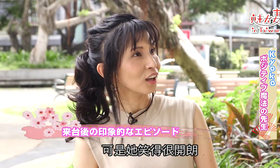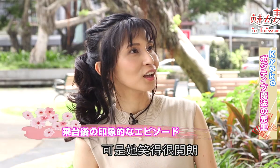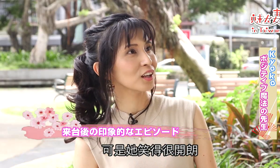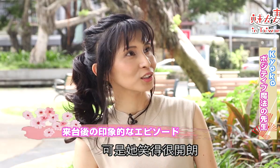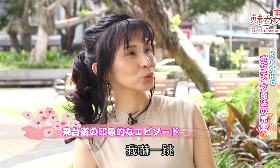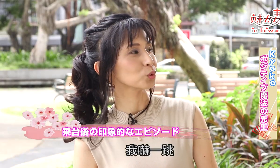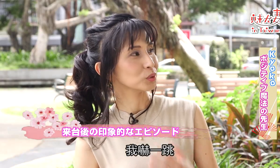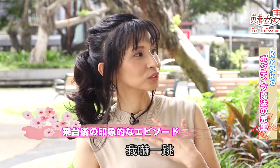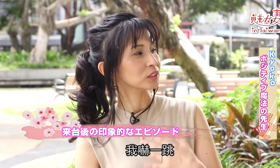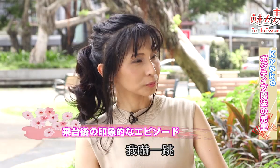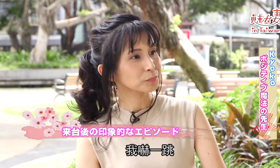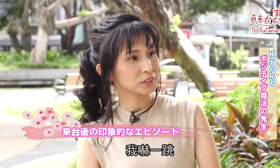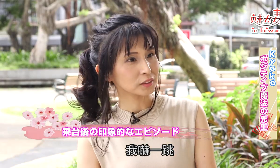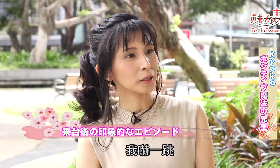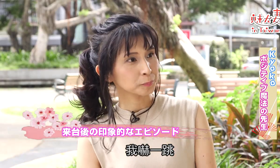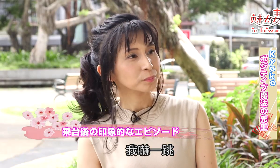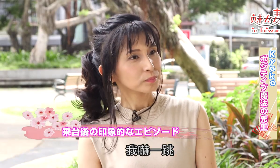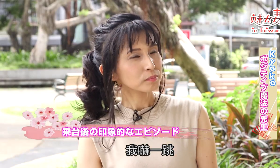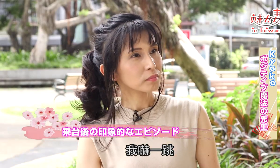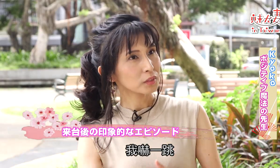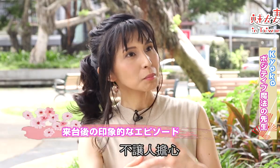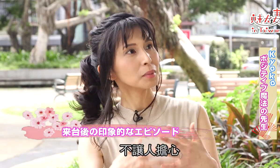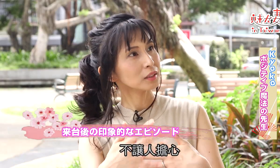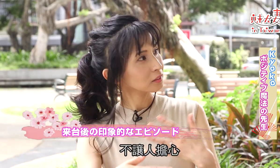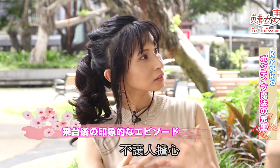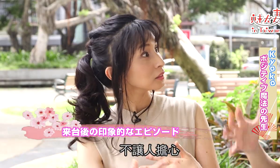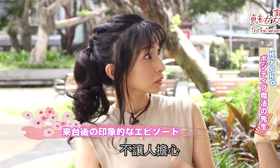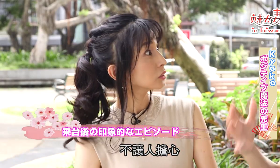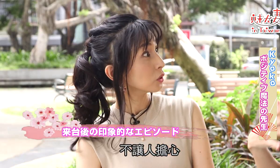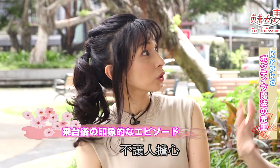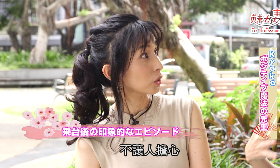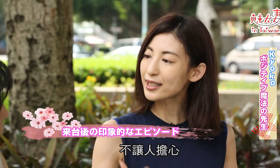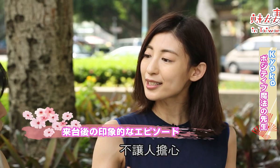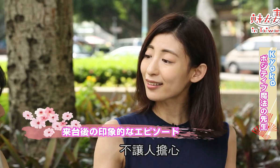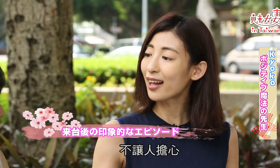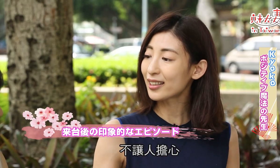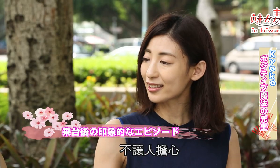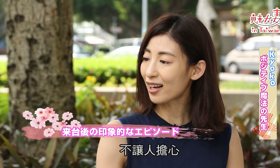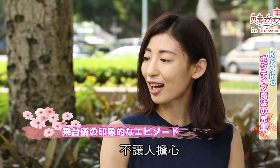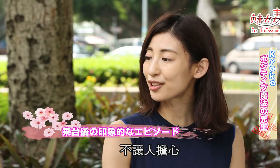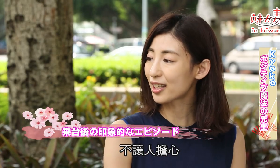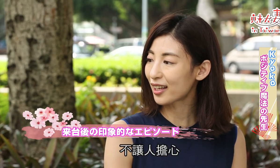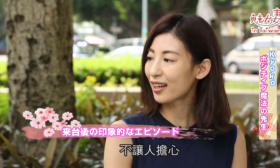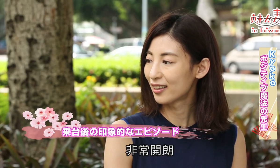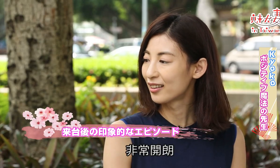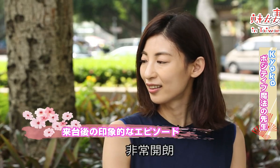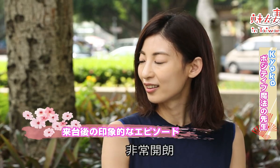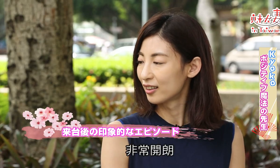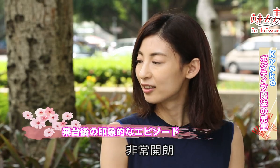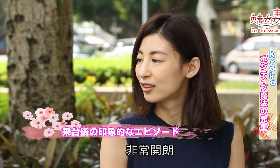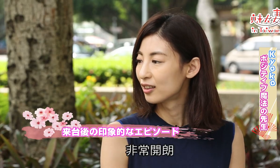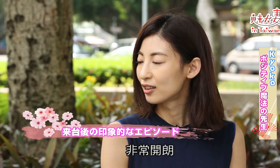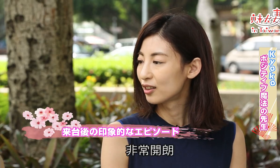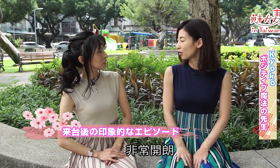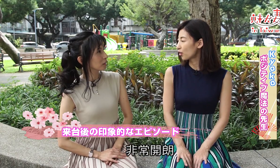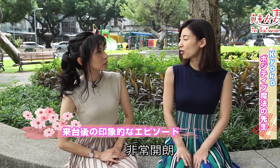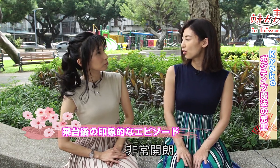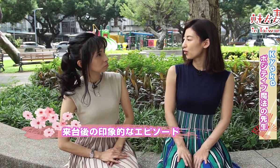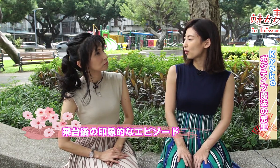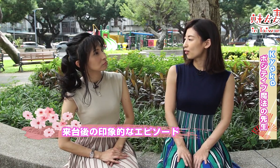えってちょっとびっくりして、 でもまた人に心配させない明るさで、 ね、すごく明るかったんですね、